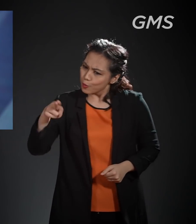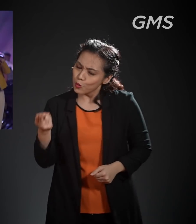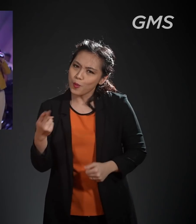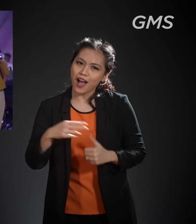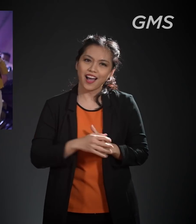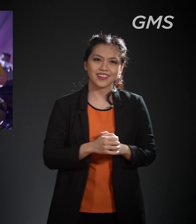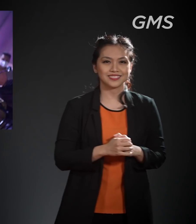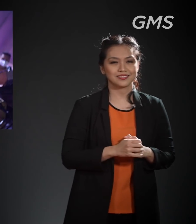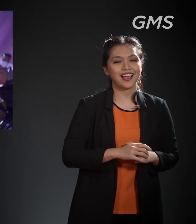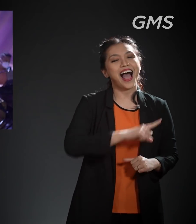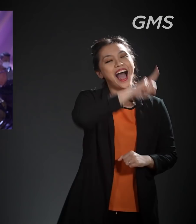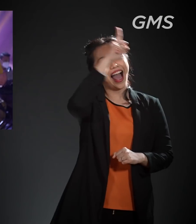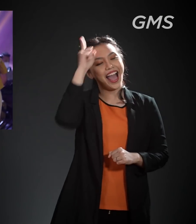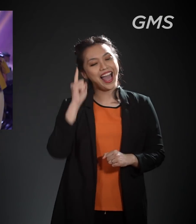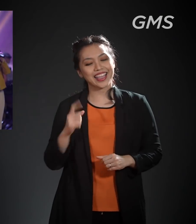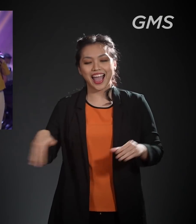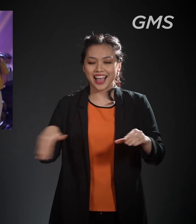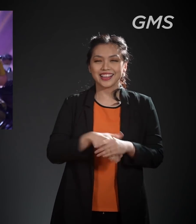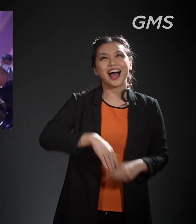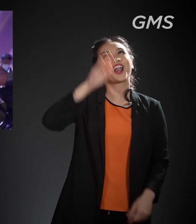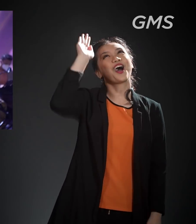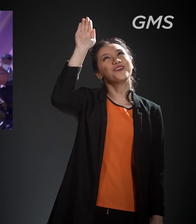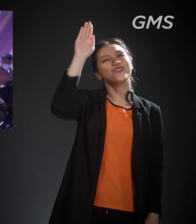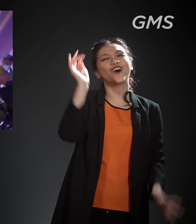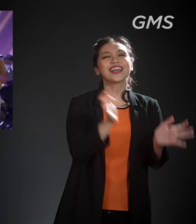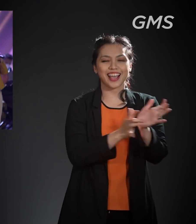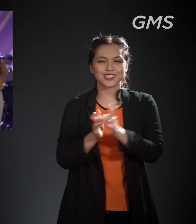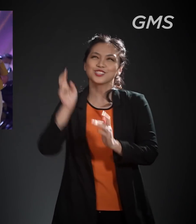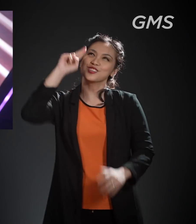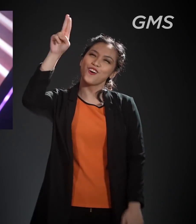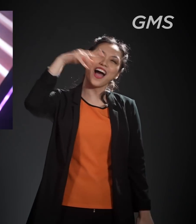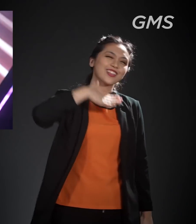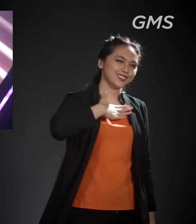berubah, hanya di dalam-Mu Yesus Tuhanku.